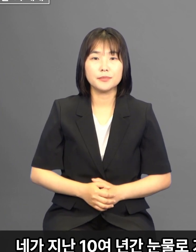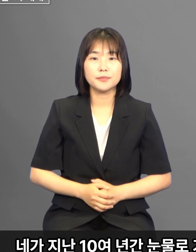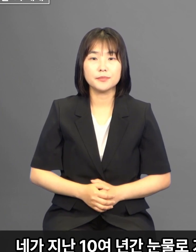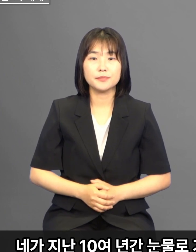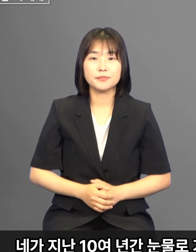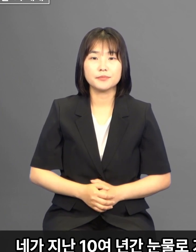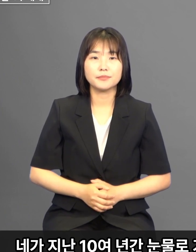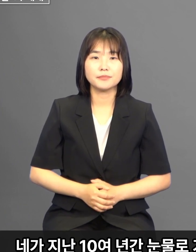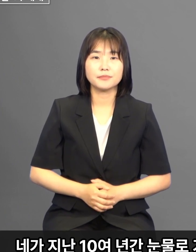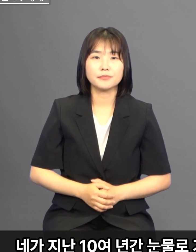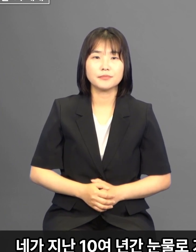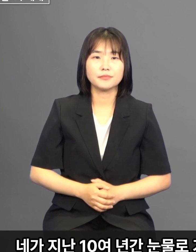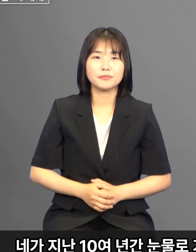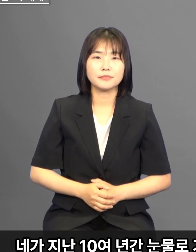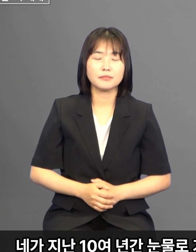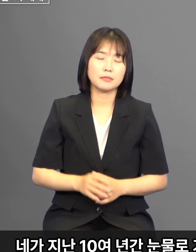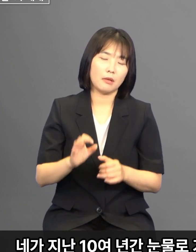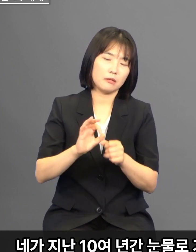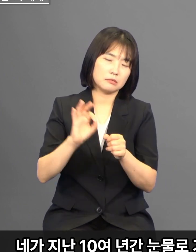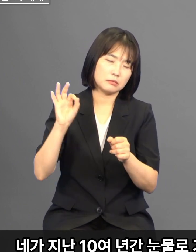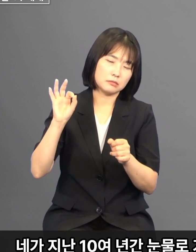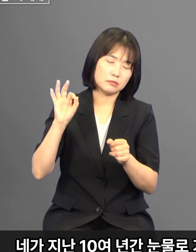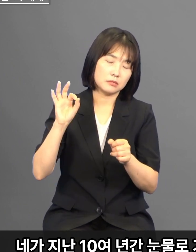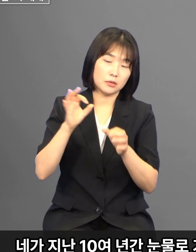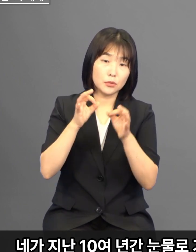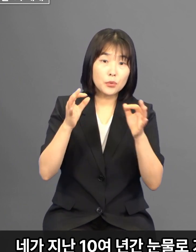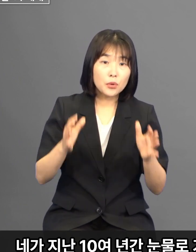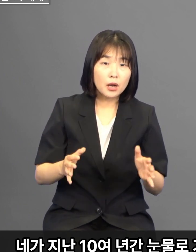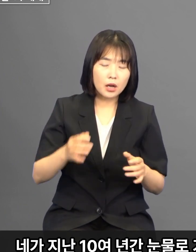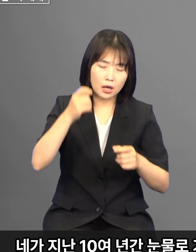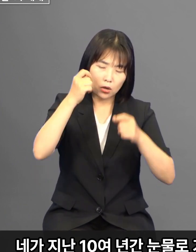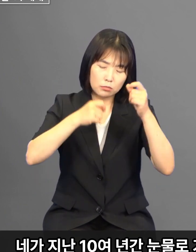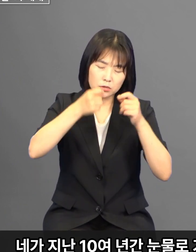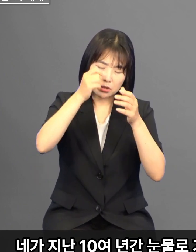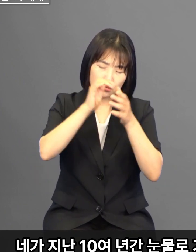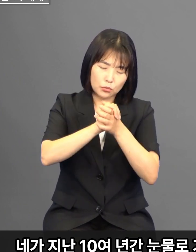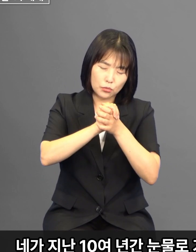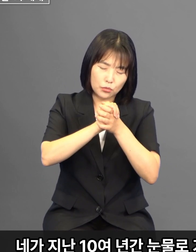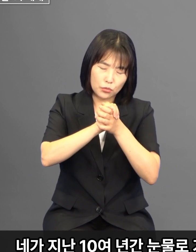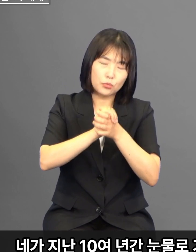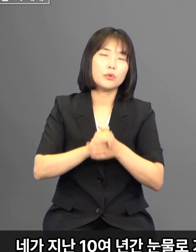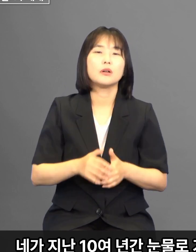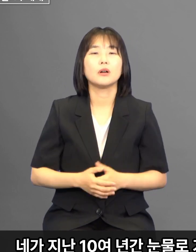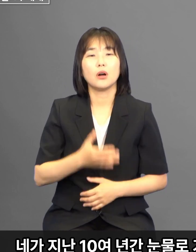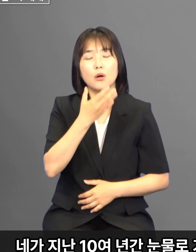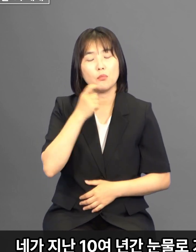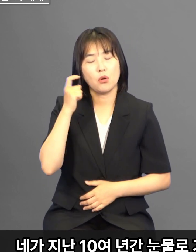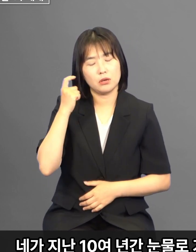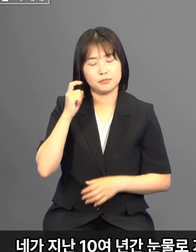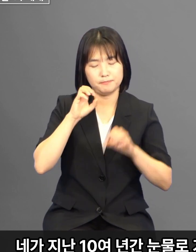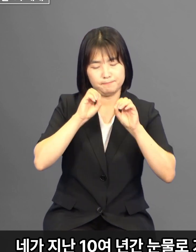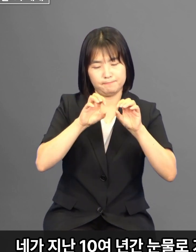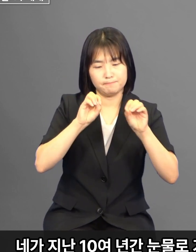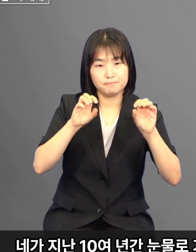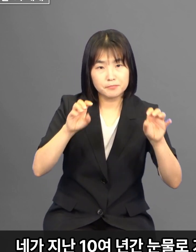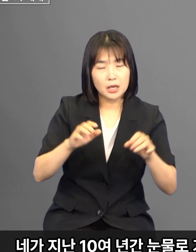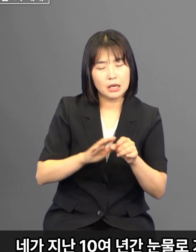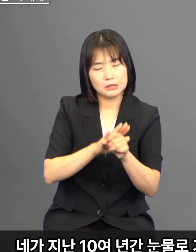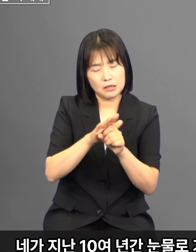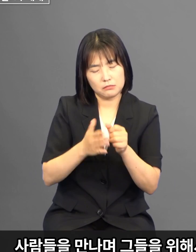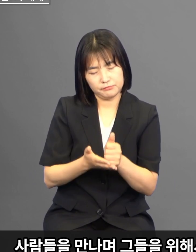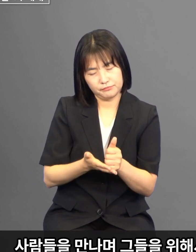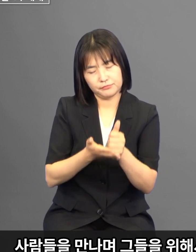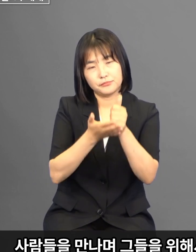너가 지난 10여 년간 눈물로 기도하며 복음을 전하며 사랑으로